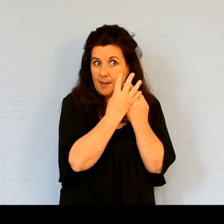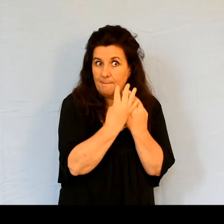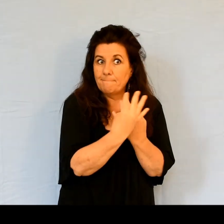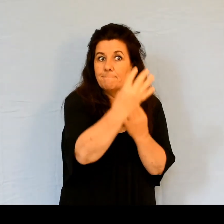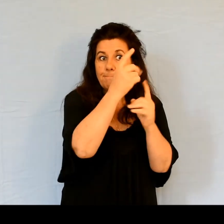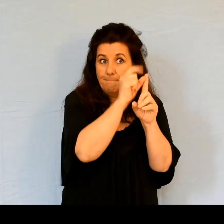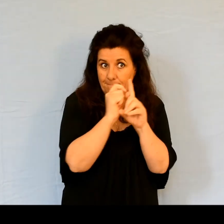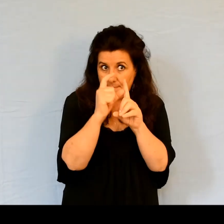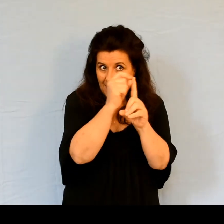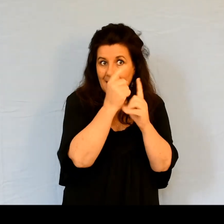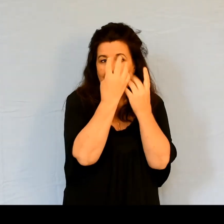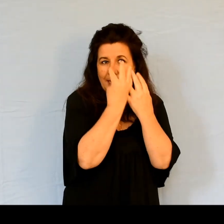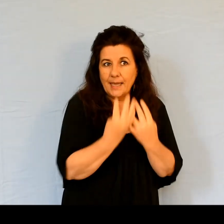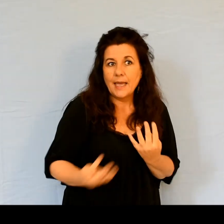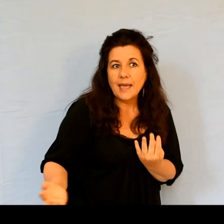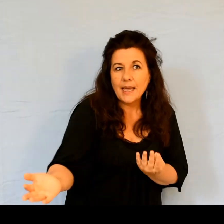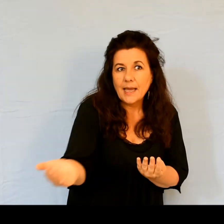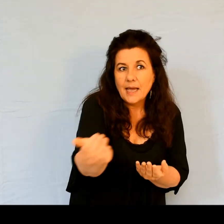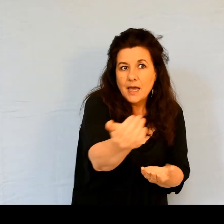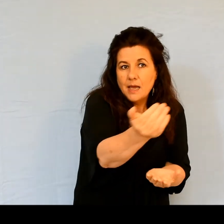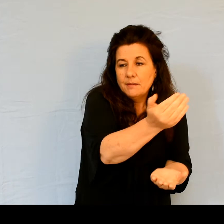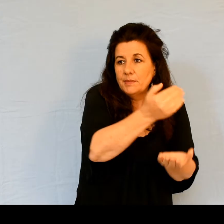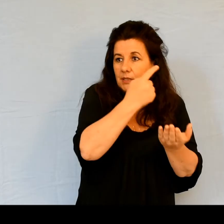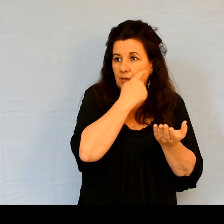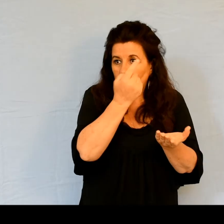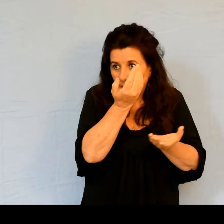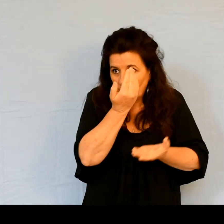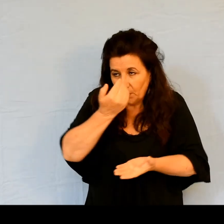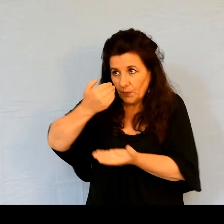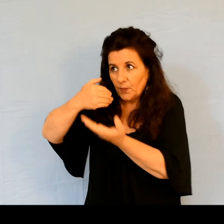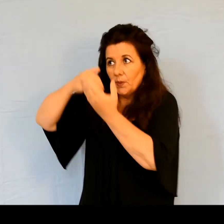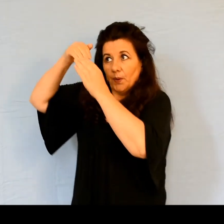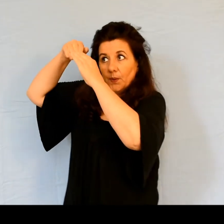ramassez-le pour le rentrer dans mon grenier.